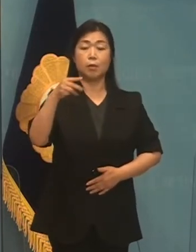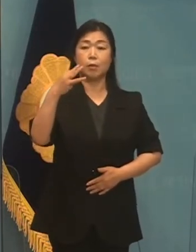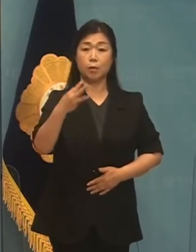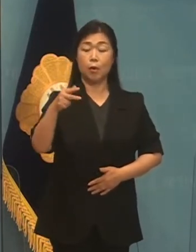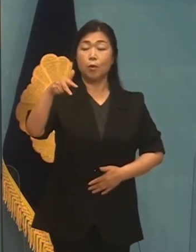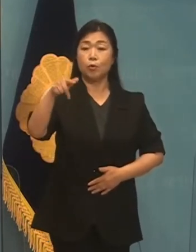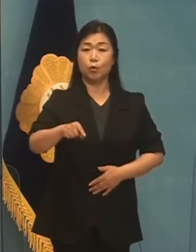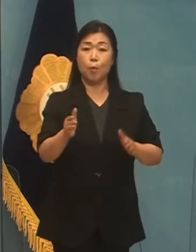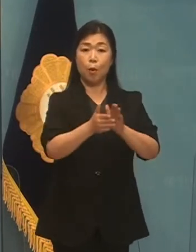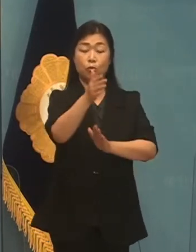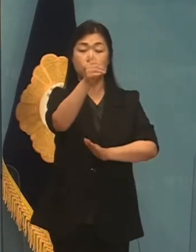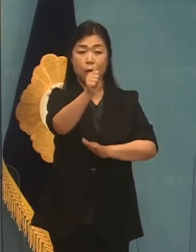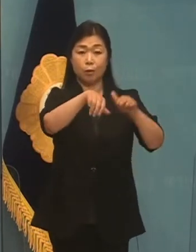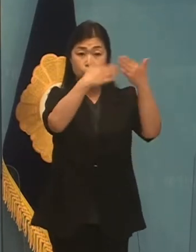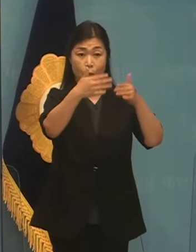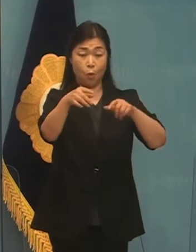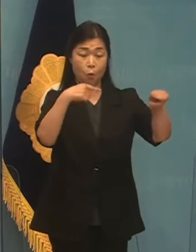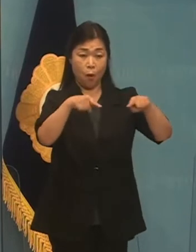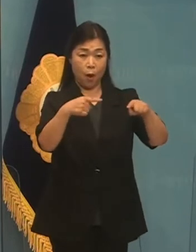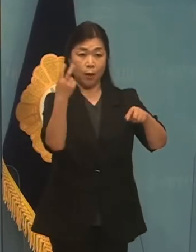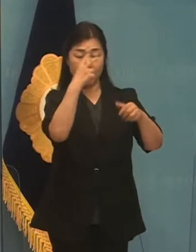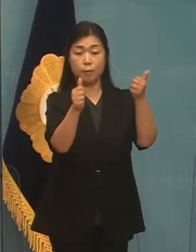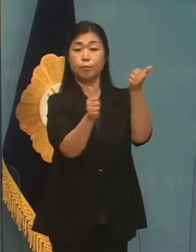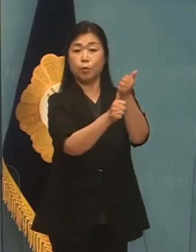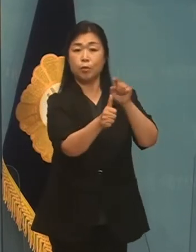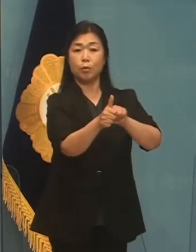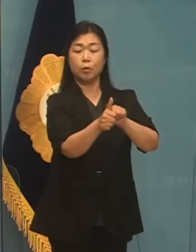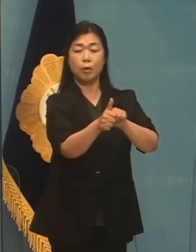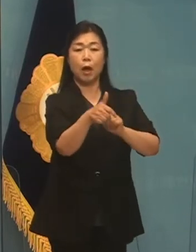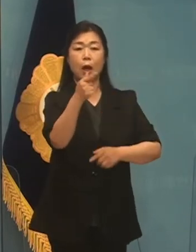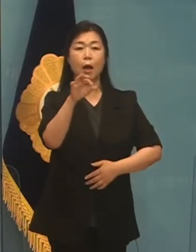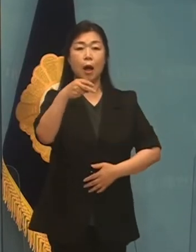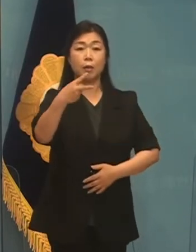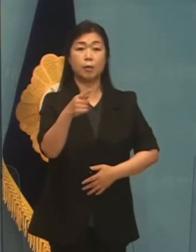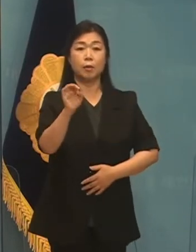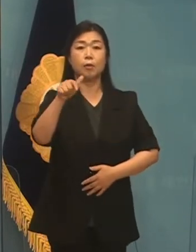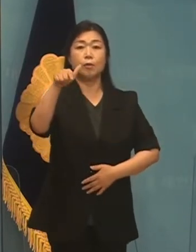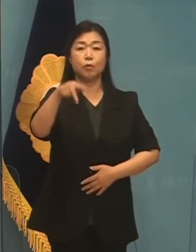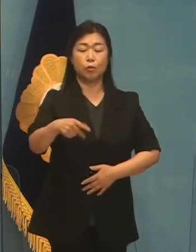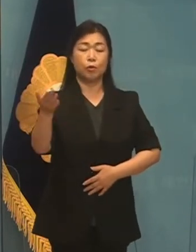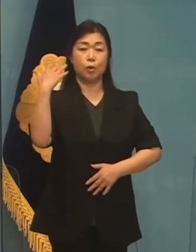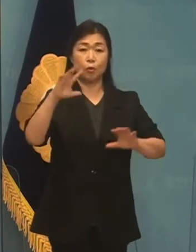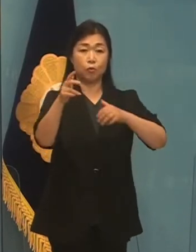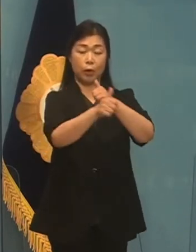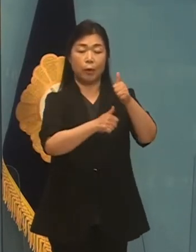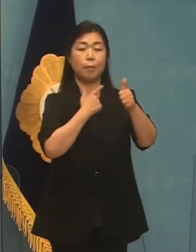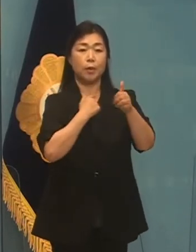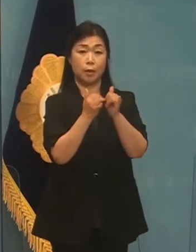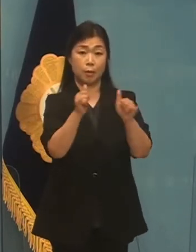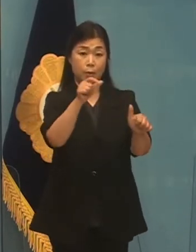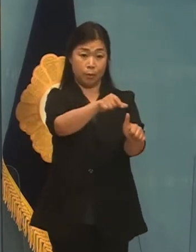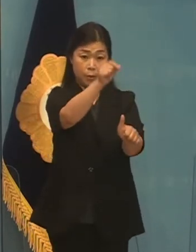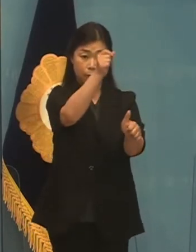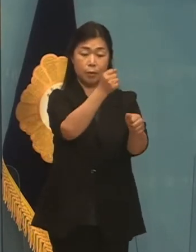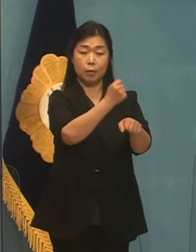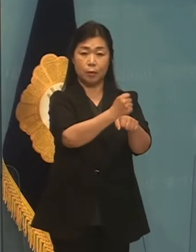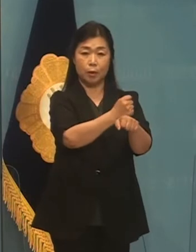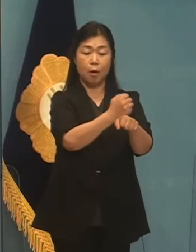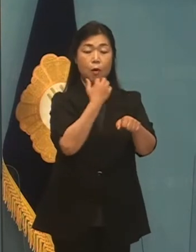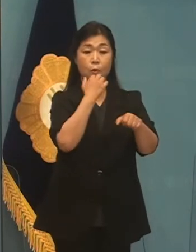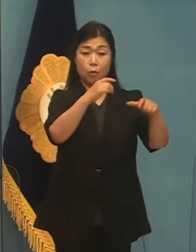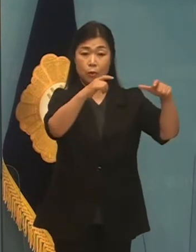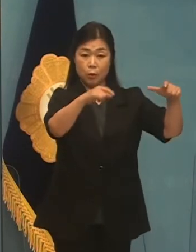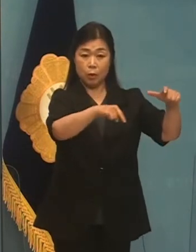함께 조직을 총괄할 부본부장에 강승규 전 국회의원을 영입했습니다. 서울을 지역으로